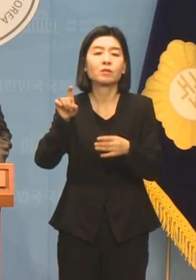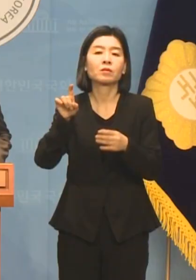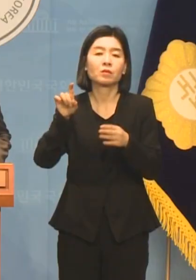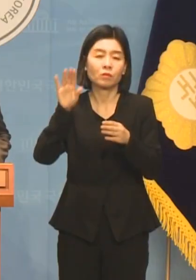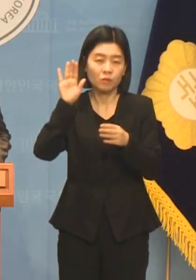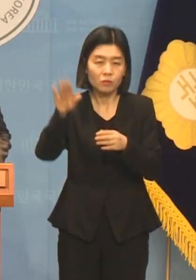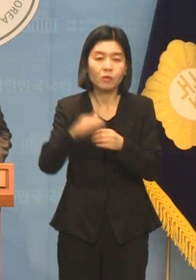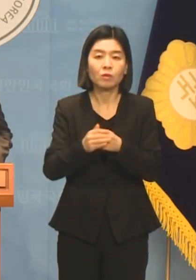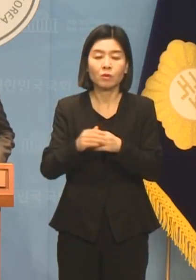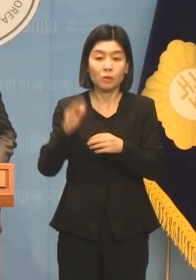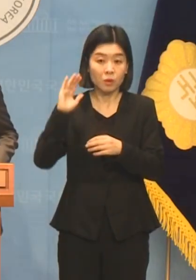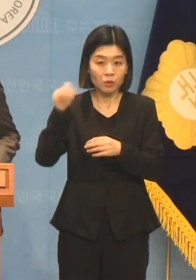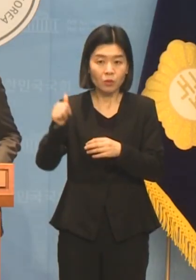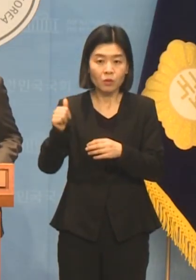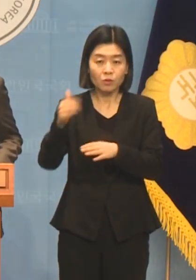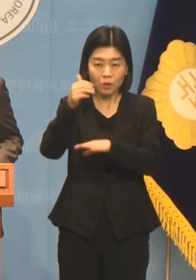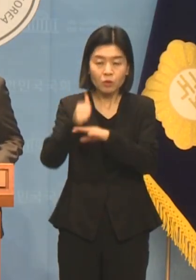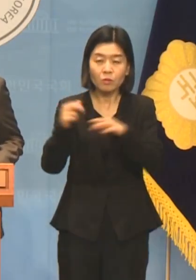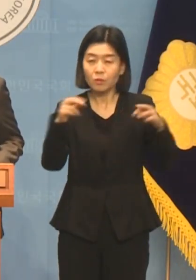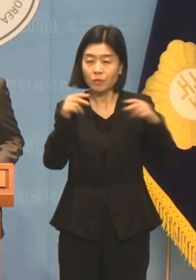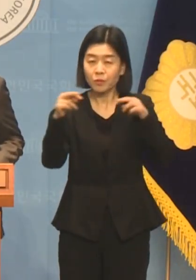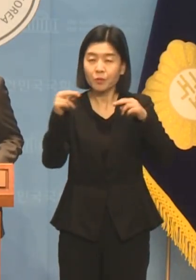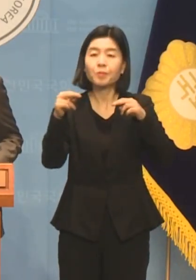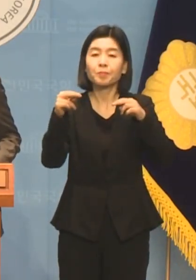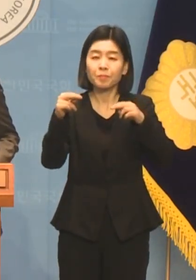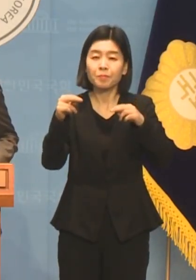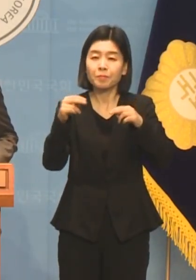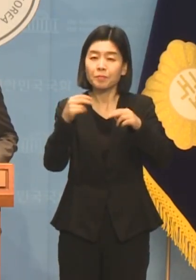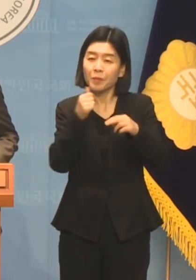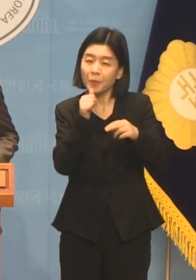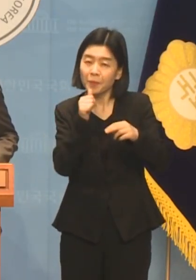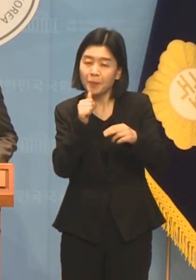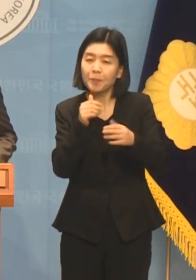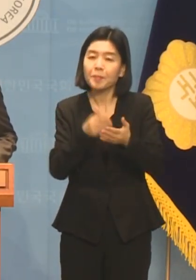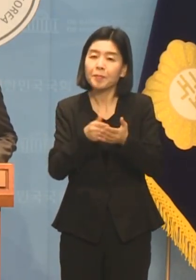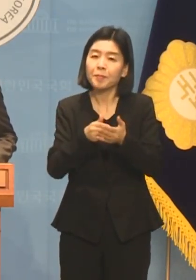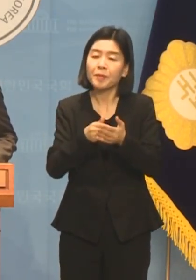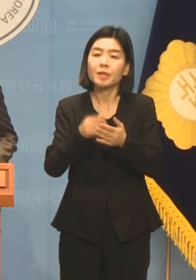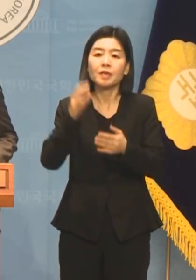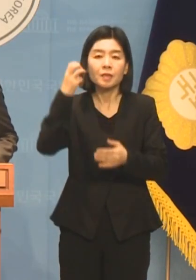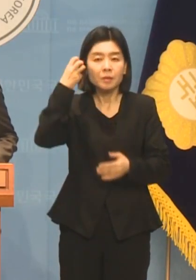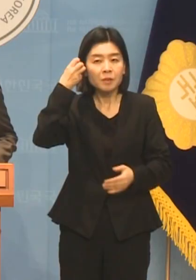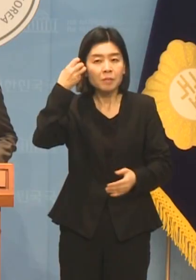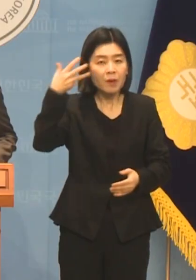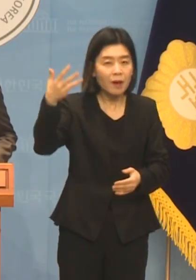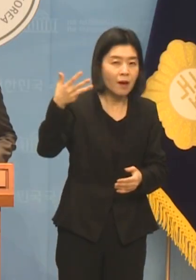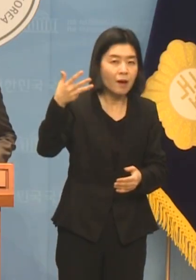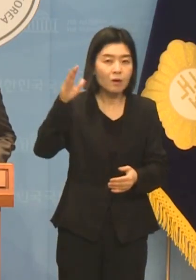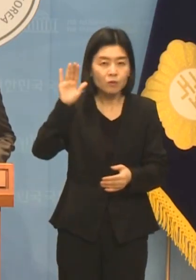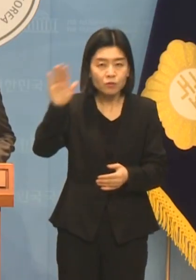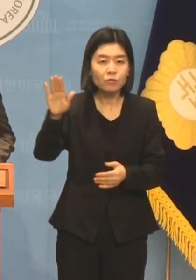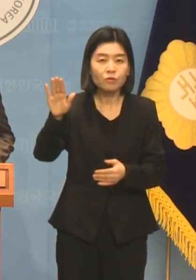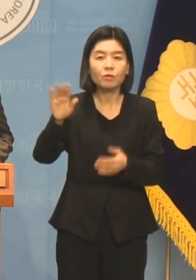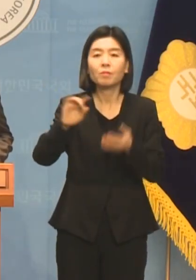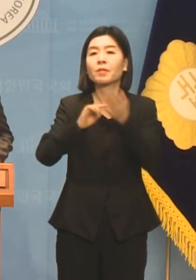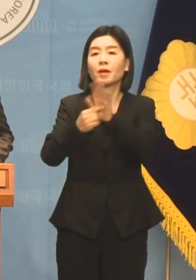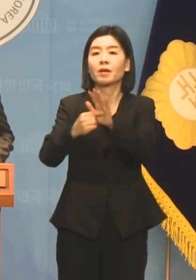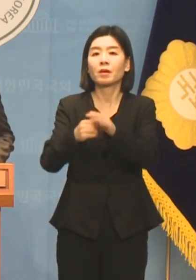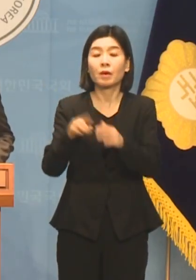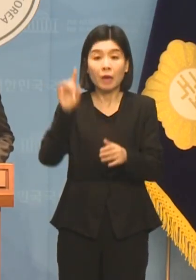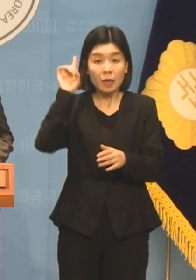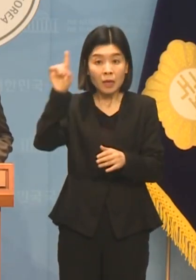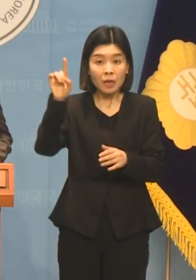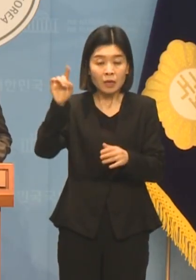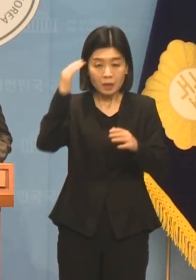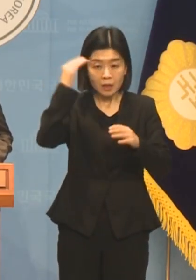최후 변론이 있은 지 38일 만입니다. 내일은 대한민국 헌정사의 중대한